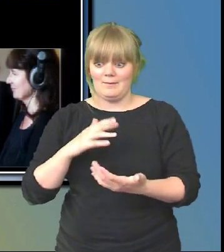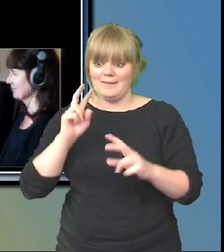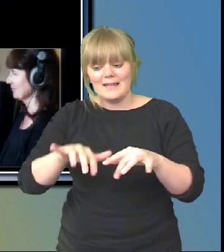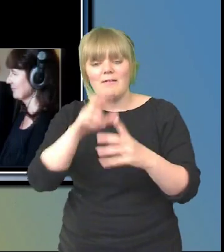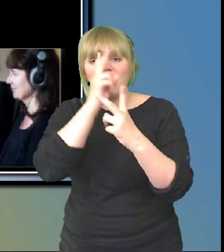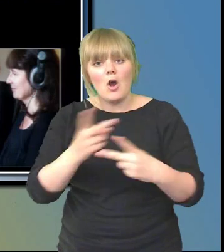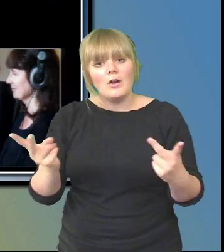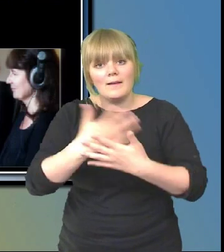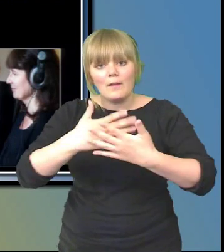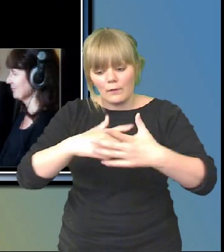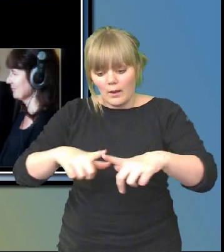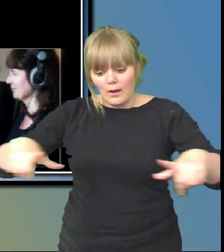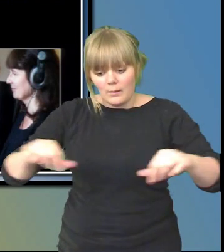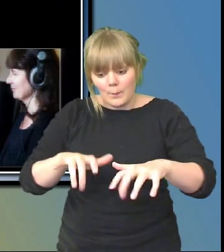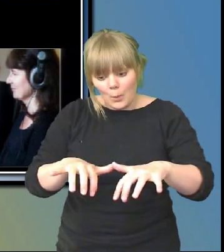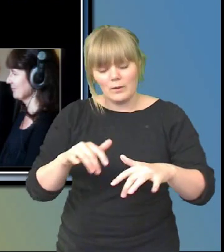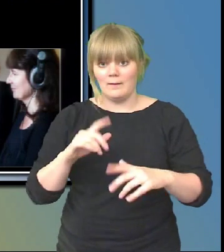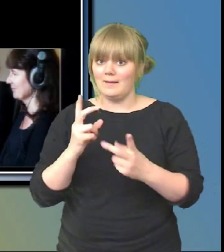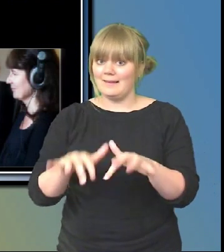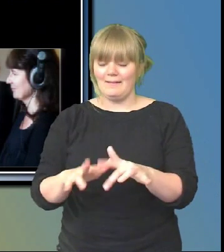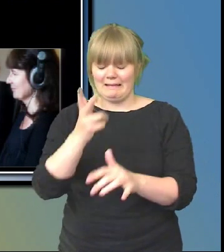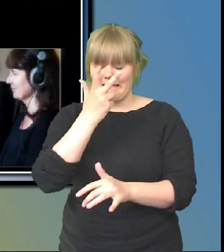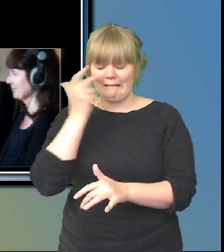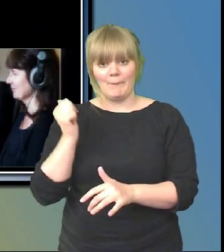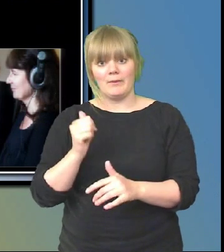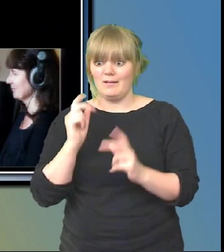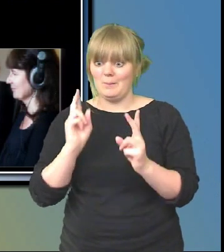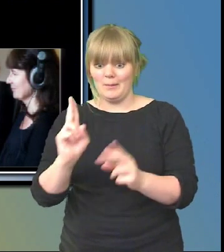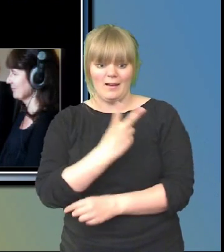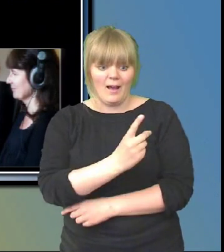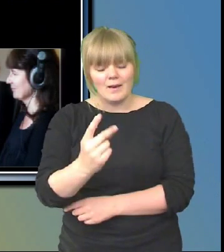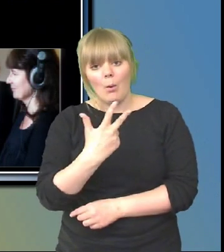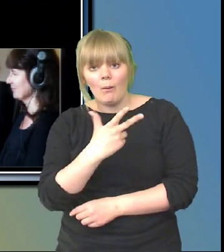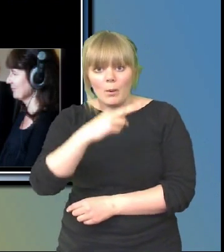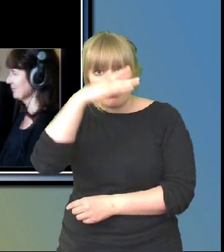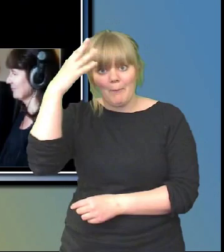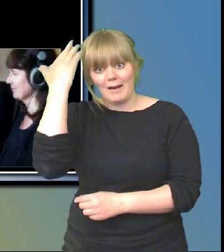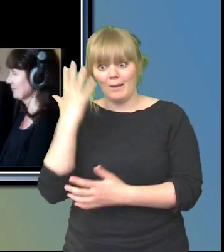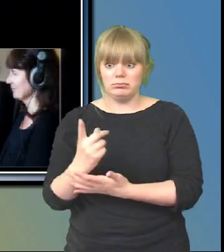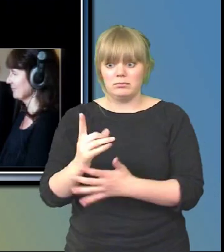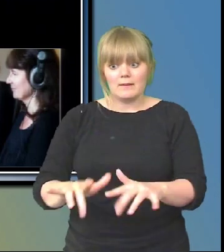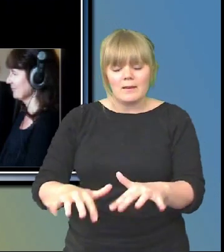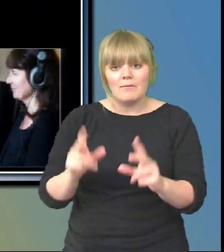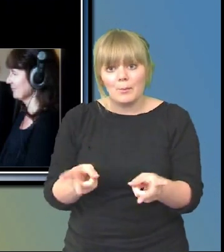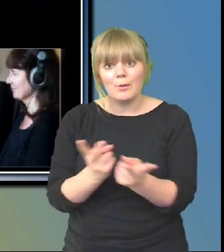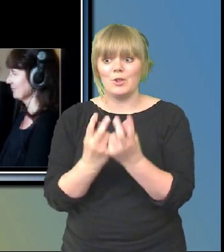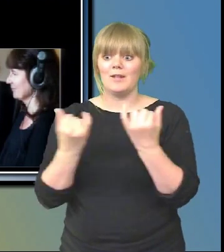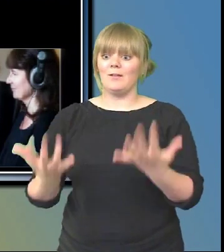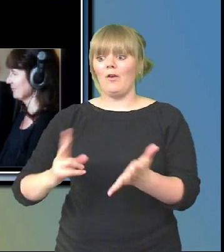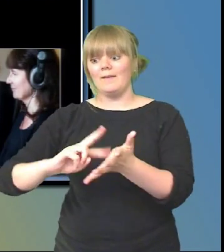Och vilken åttaåring som helst skriver då fort och kan faktiskt skriva i samma text. Så idag kan i princip med den här tekniken som nästan är helt färdig att